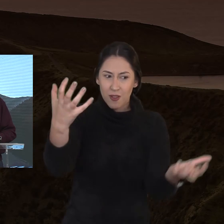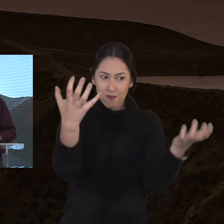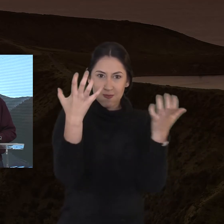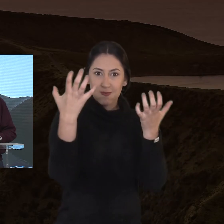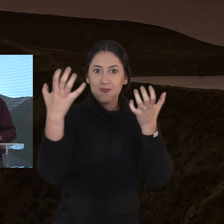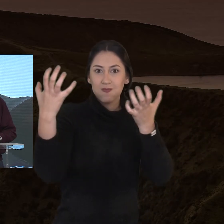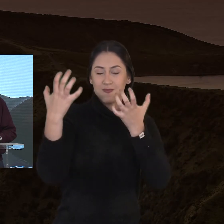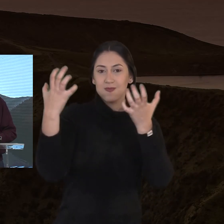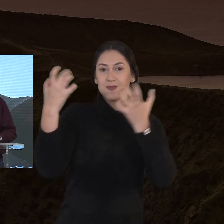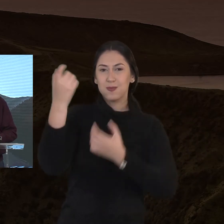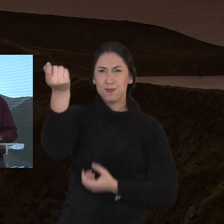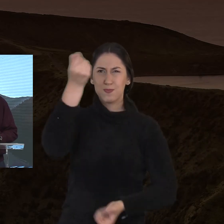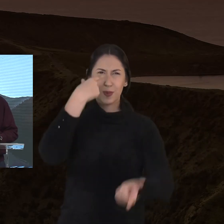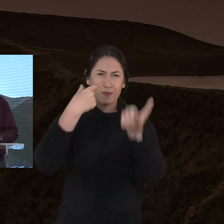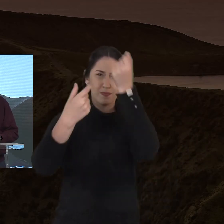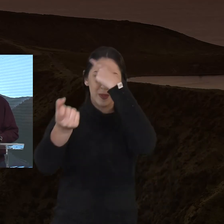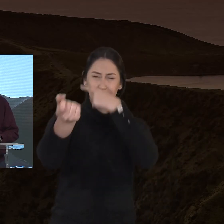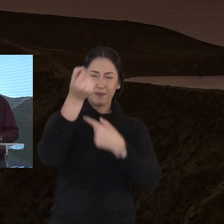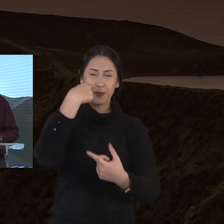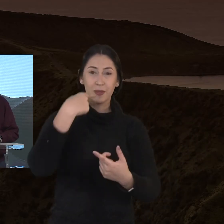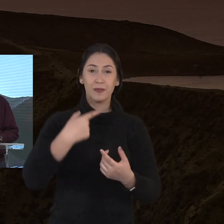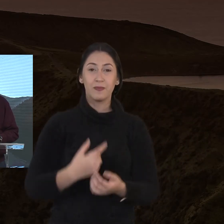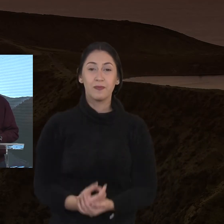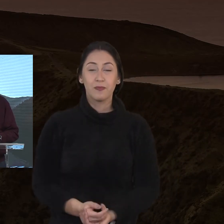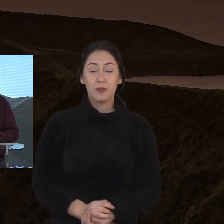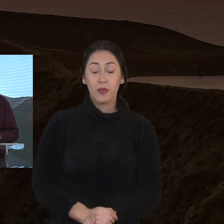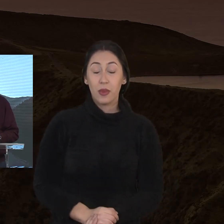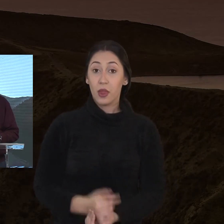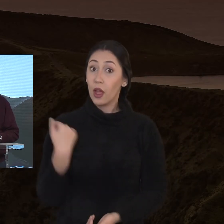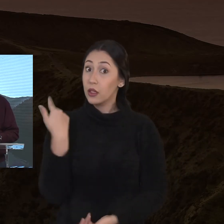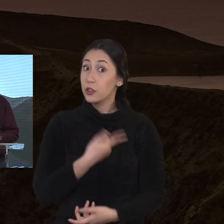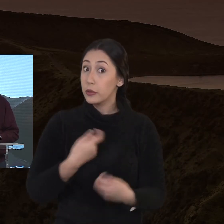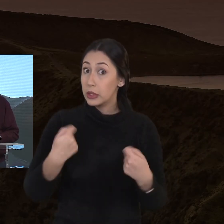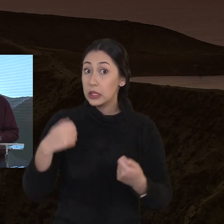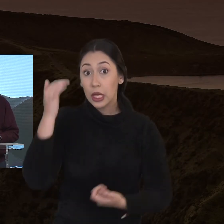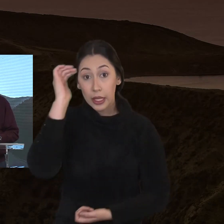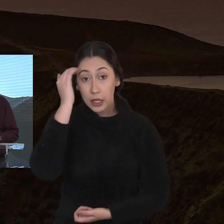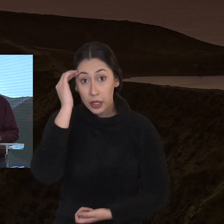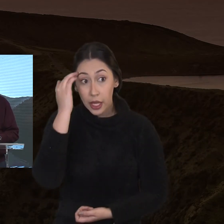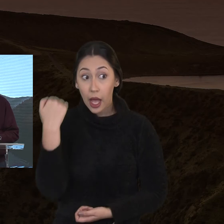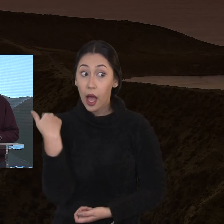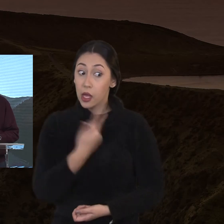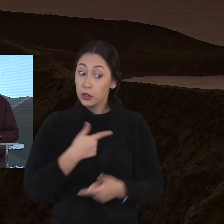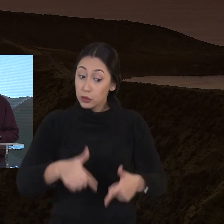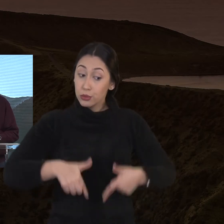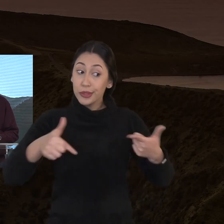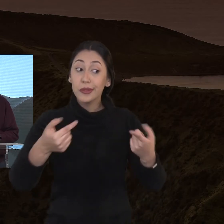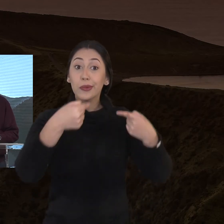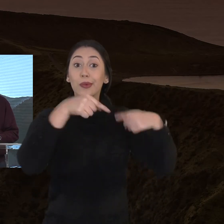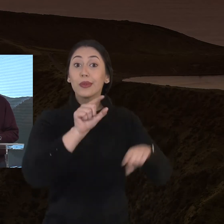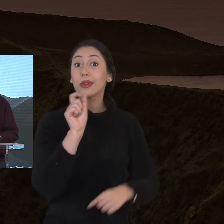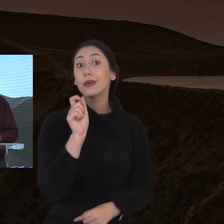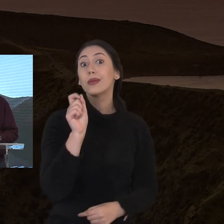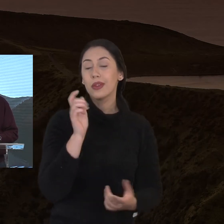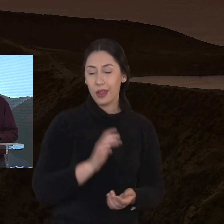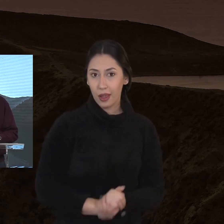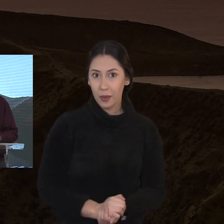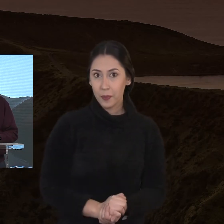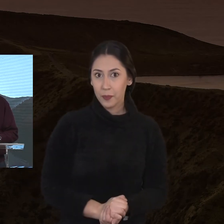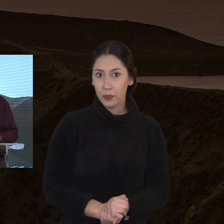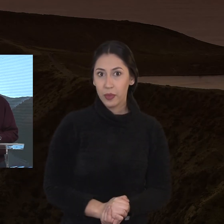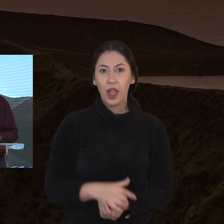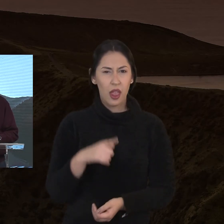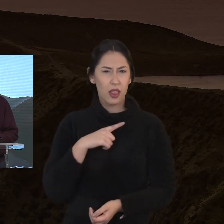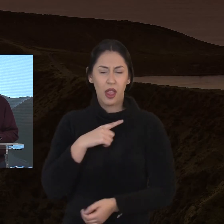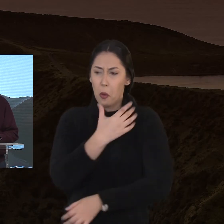entender um pouco contra quem que nós estamos lutando então aqui apocalipse 12 quatro fala que a cauda do dragão que é